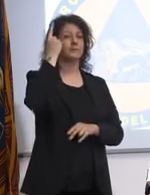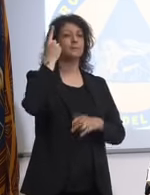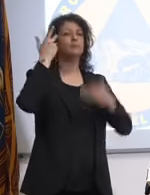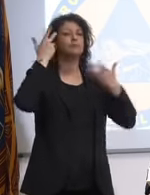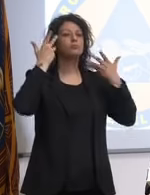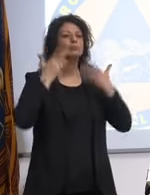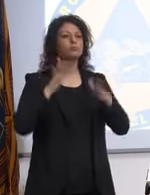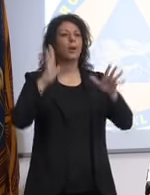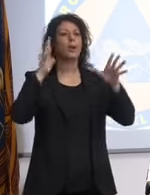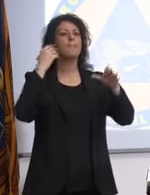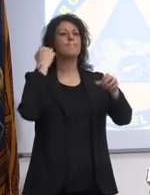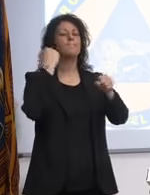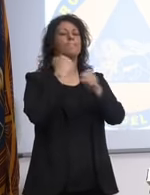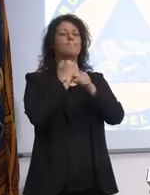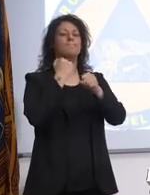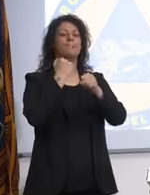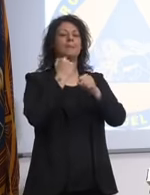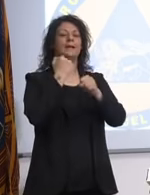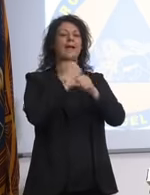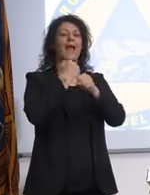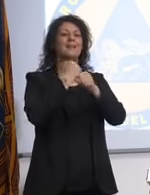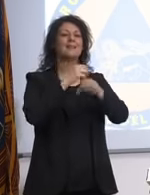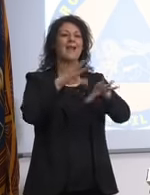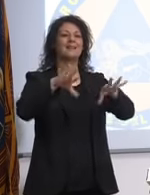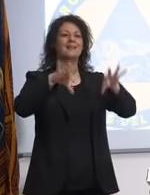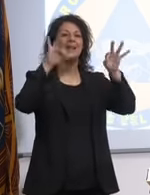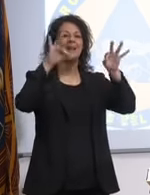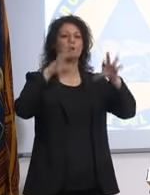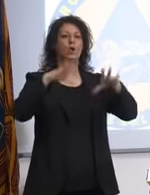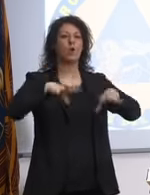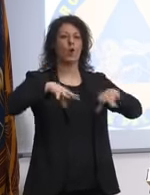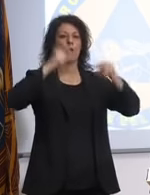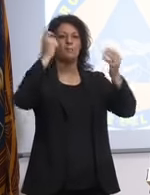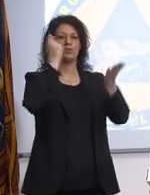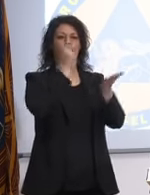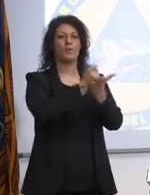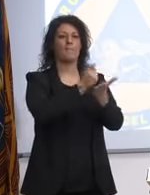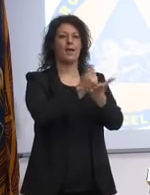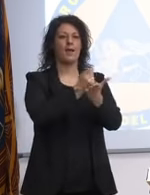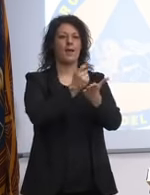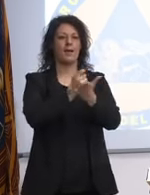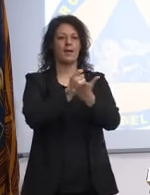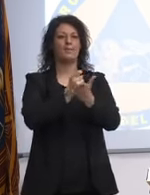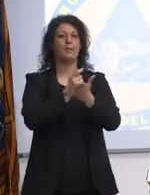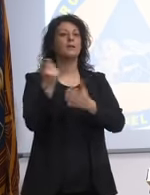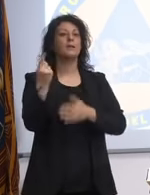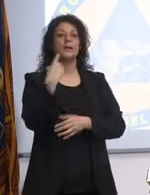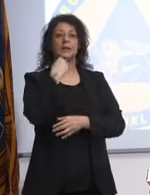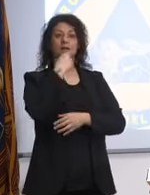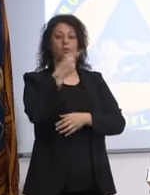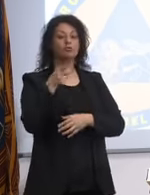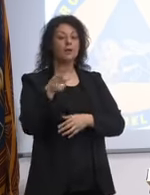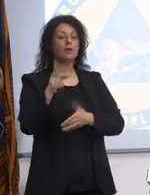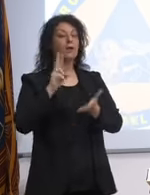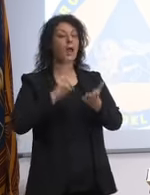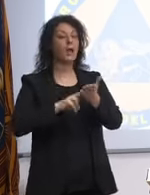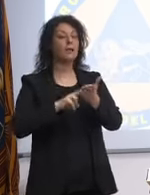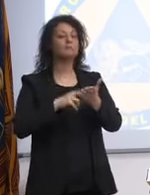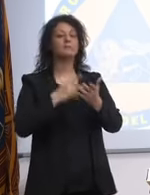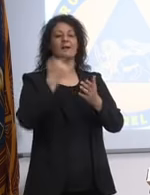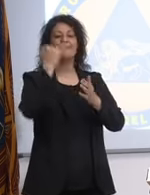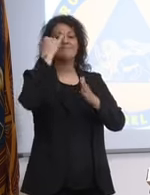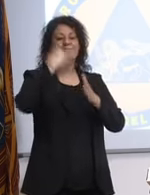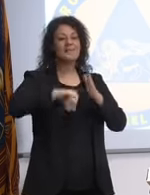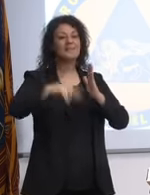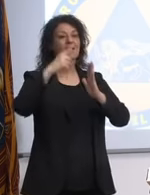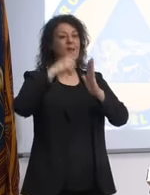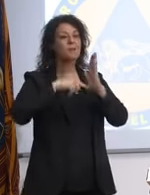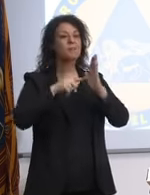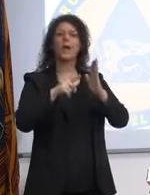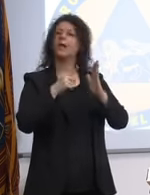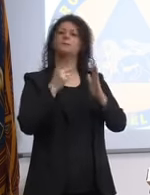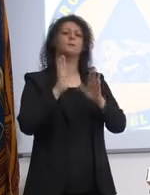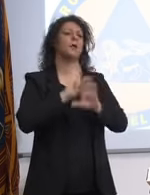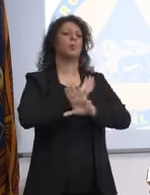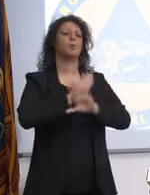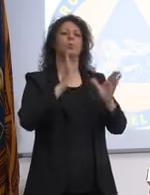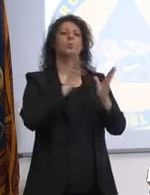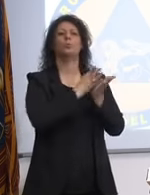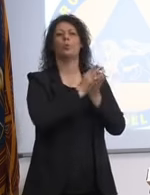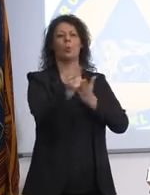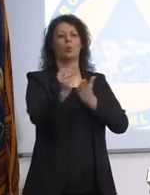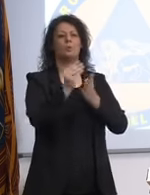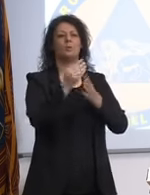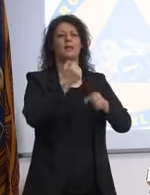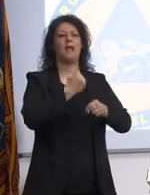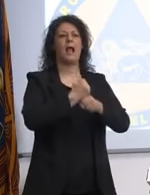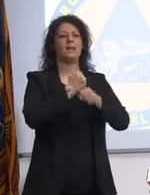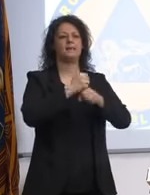cassa integrazione su due. Mi diceva il dottor Pone che per fine mese sono sbloccati tutti. E noi il lavoro di squadra l'abbiamo fatto, quindi ringrazio gli